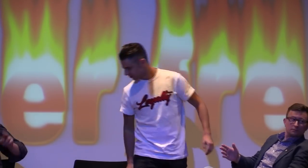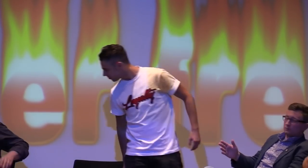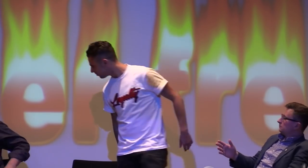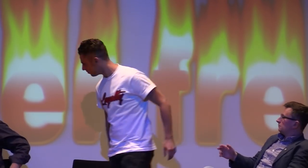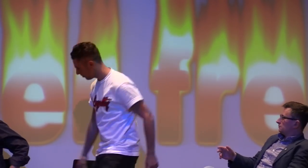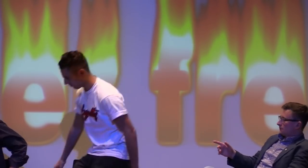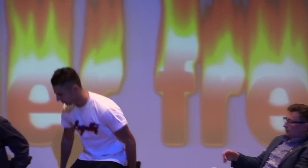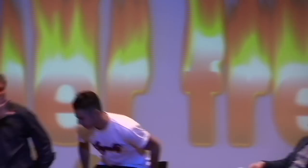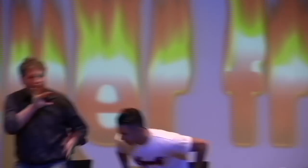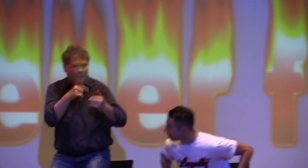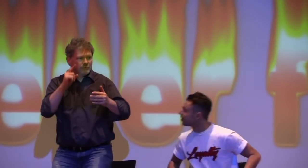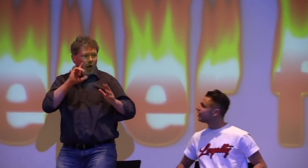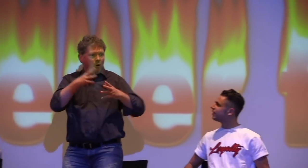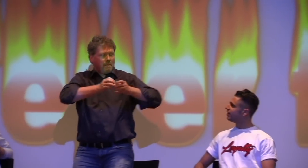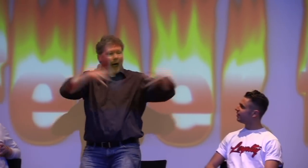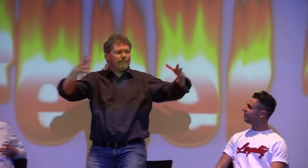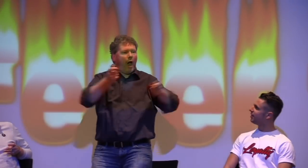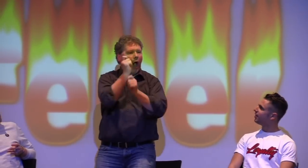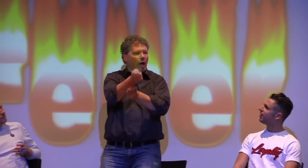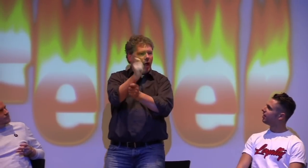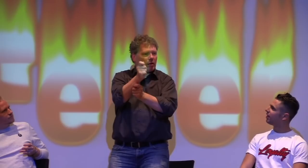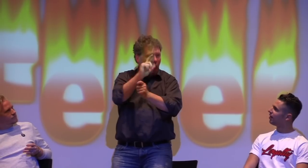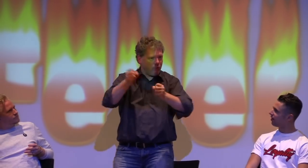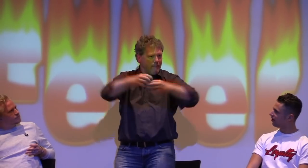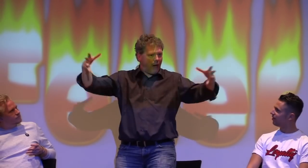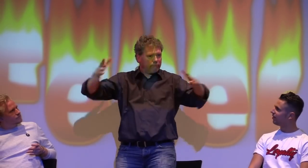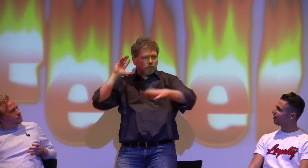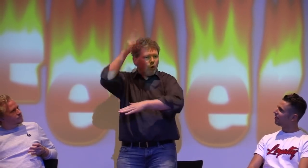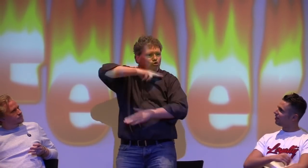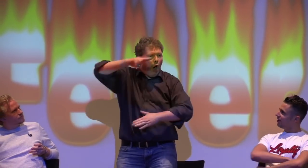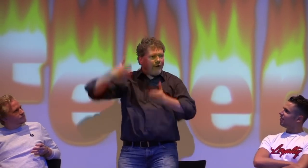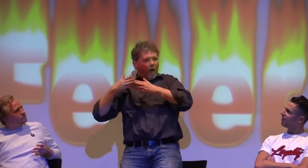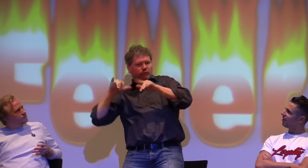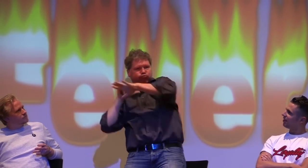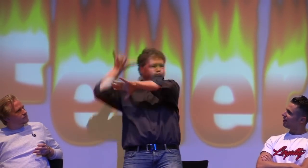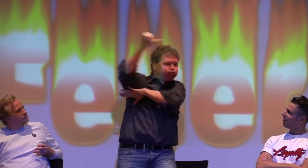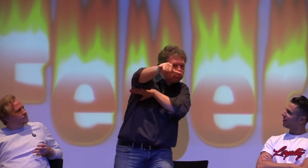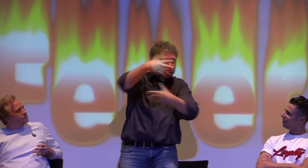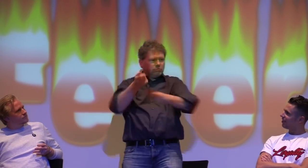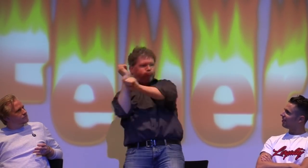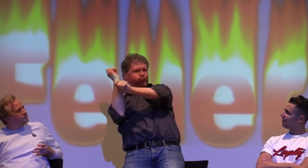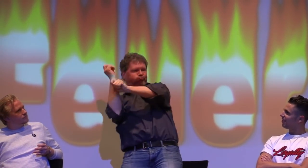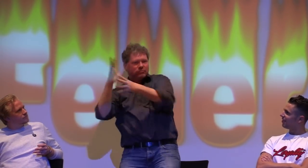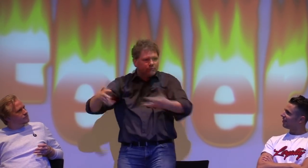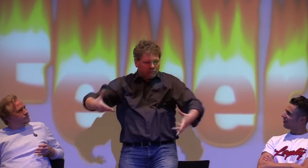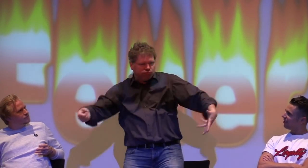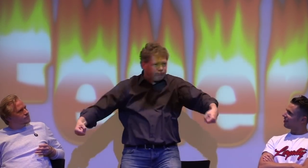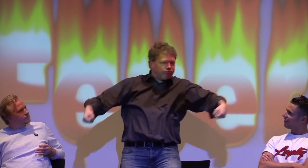diese Flexibilität da ganz, ganz wichtig ist. Ja, oder Angeln zum Beispiel. Angeln ist ein